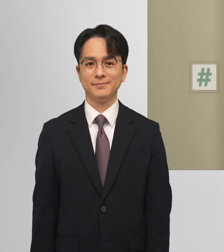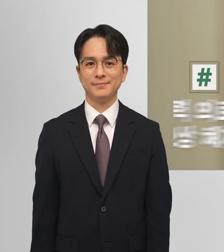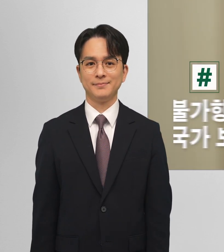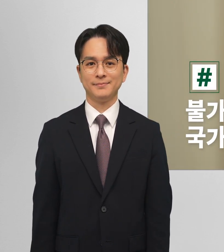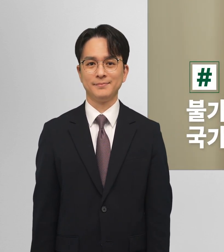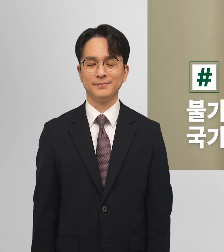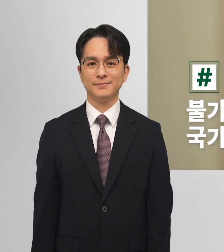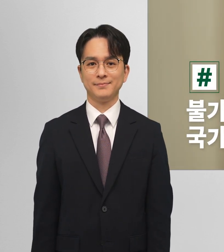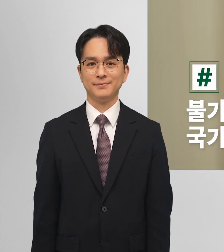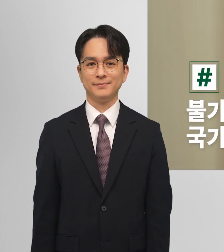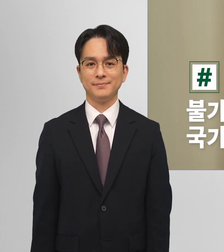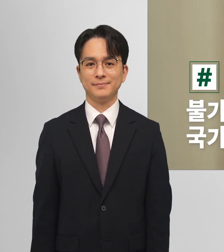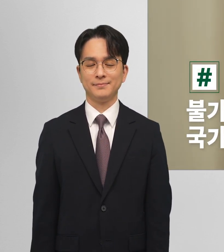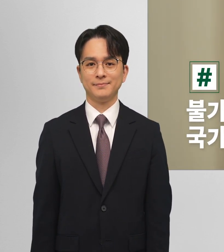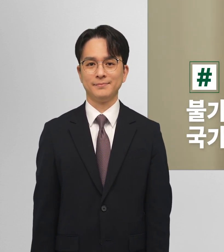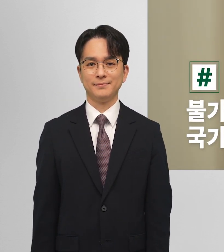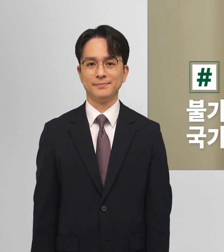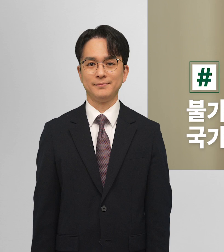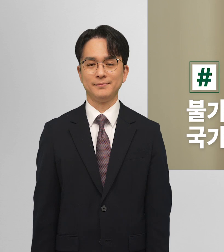듭니다.